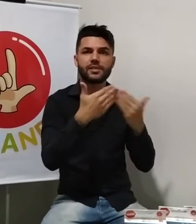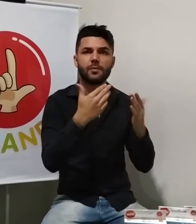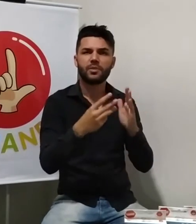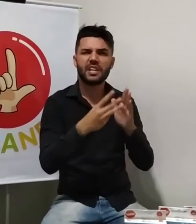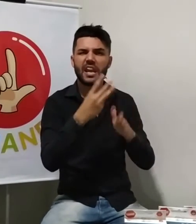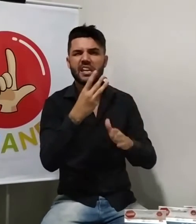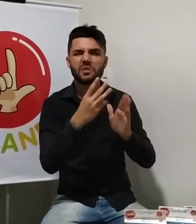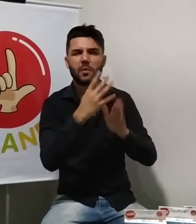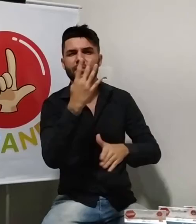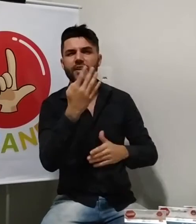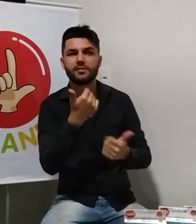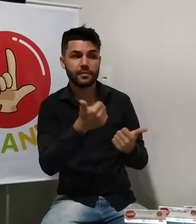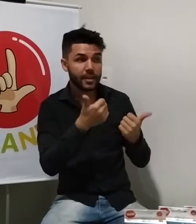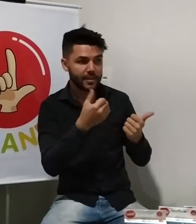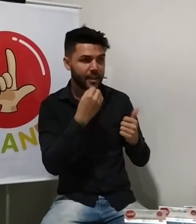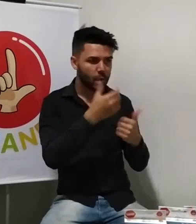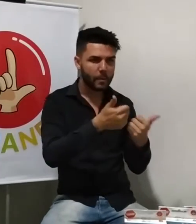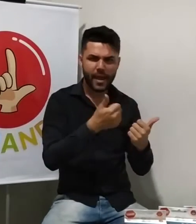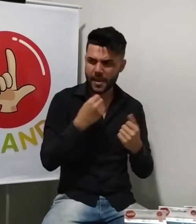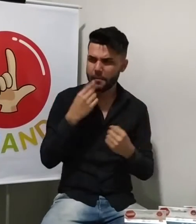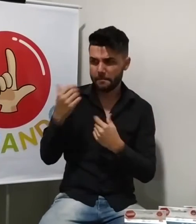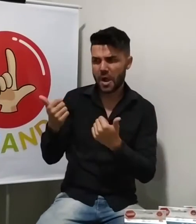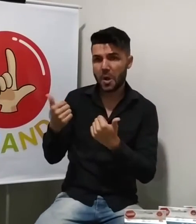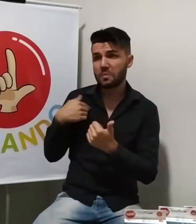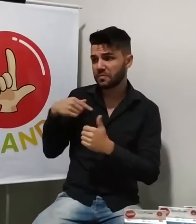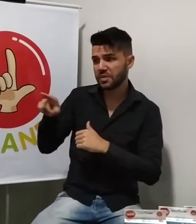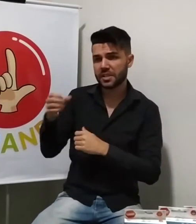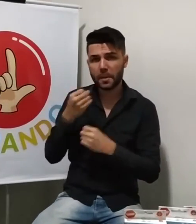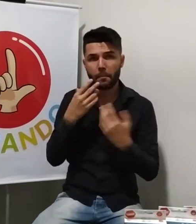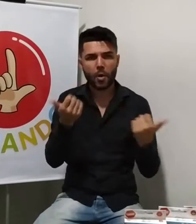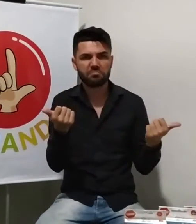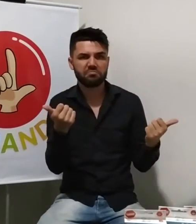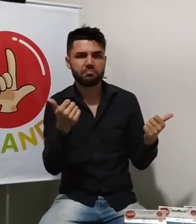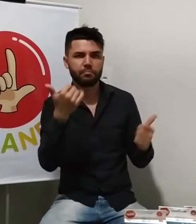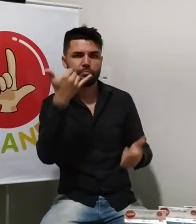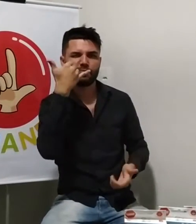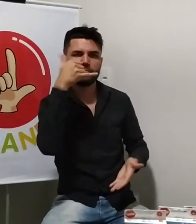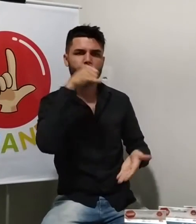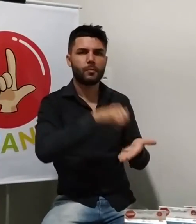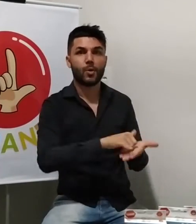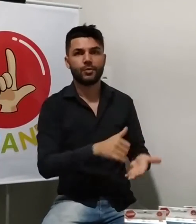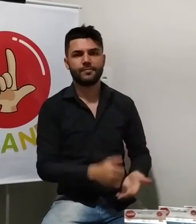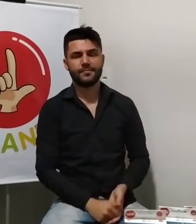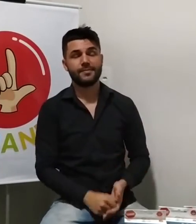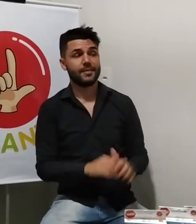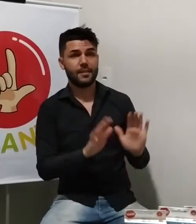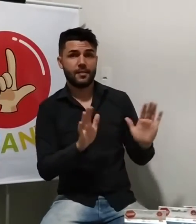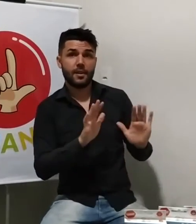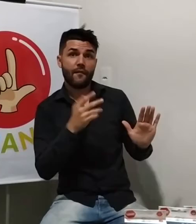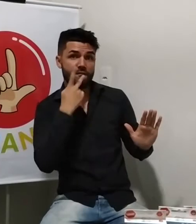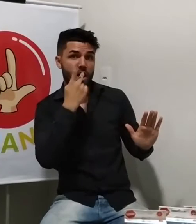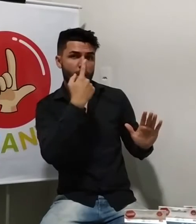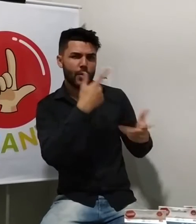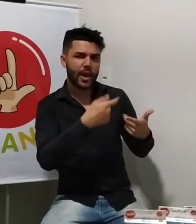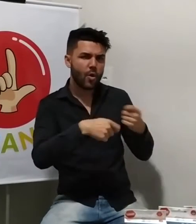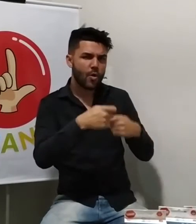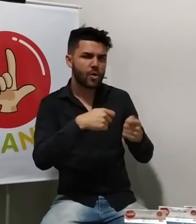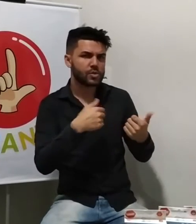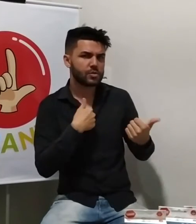pra lá e vendi o conceito pra ele. O nome dele é Almir Gentil. Ele apostou, ele e meu pai botaram $100 mil pra eu começar o negócio. Com quantos por cento você